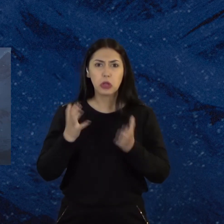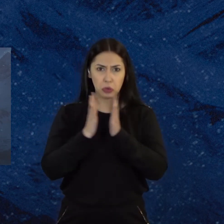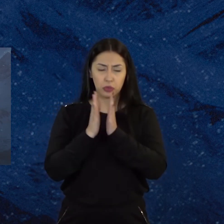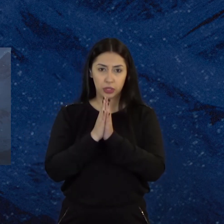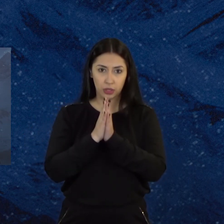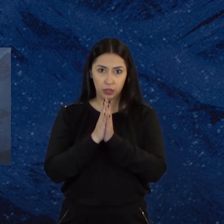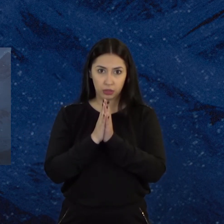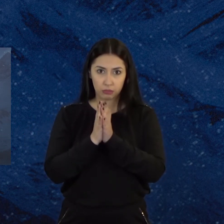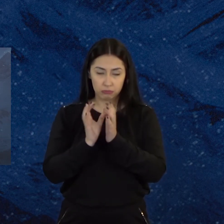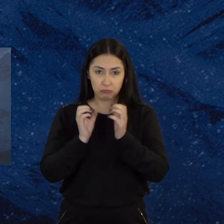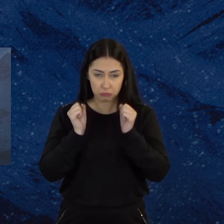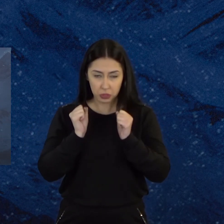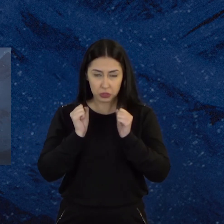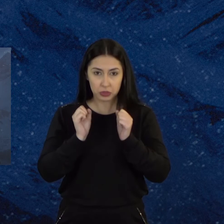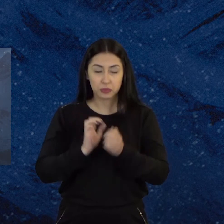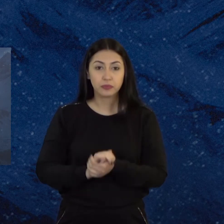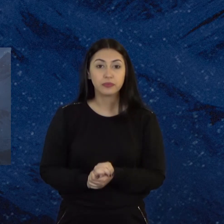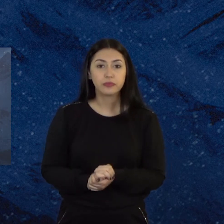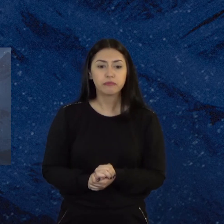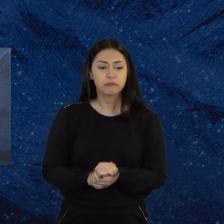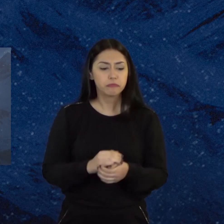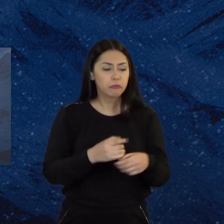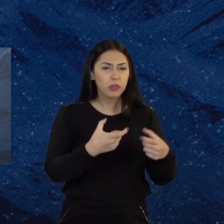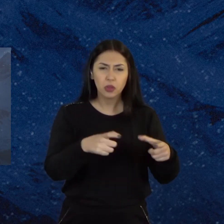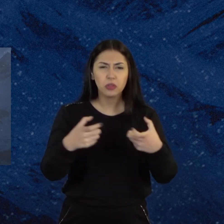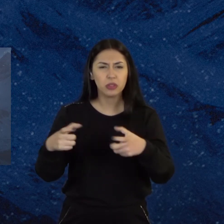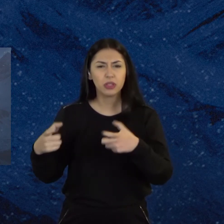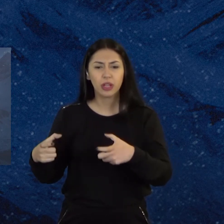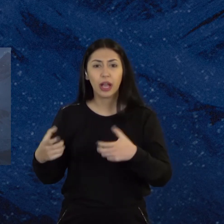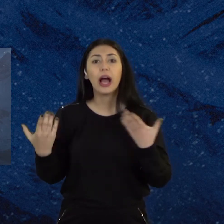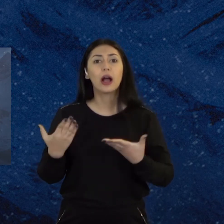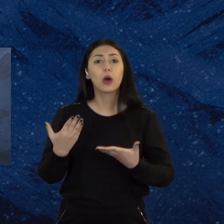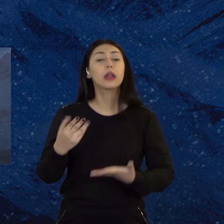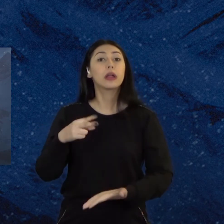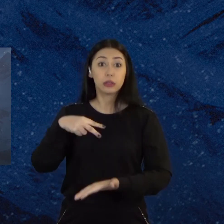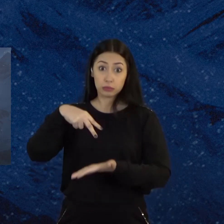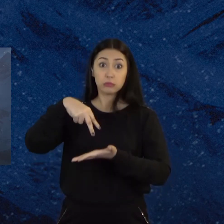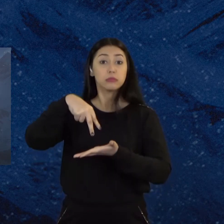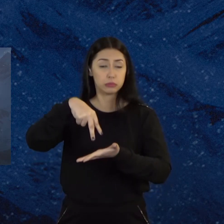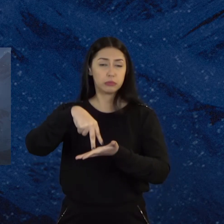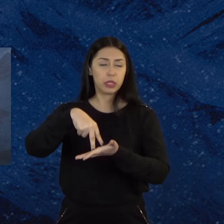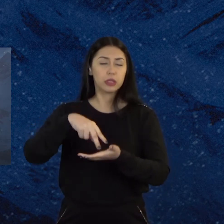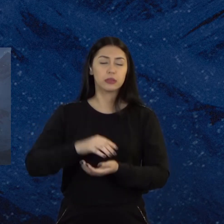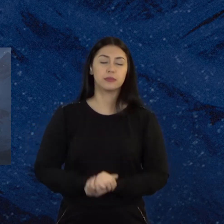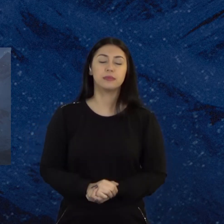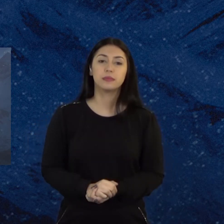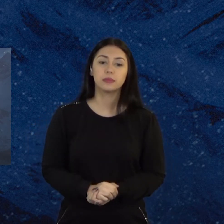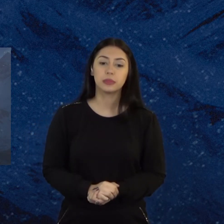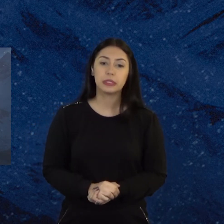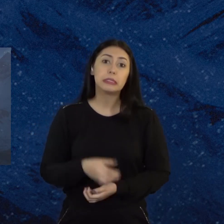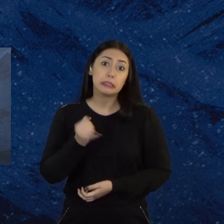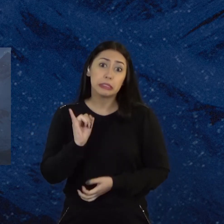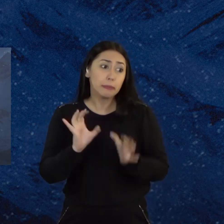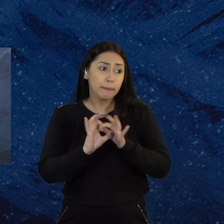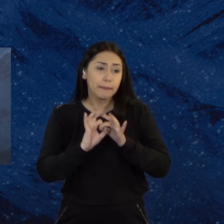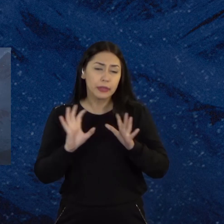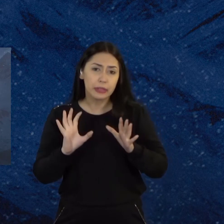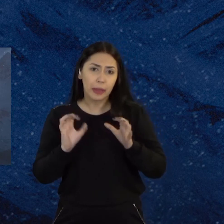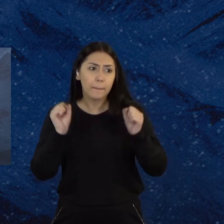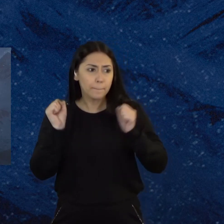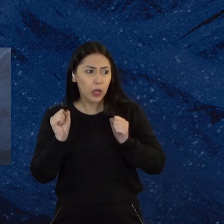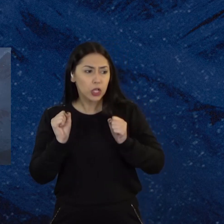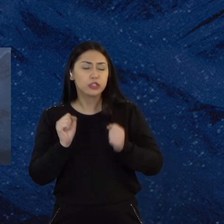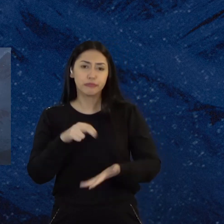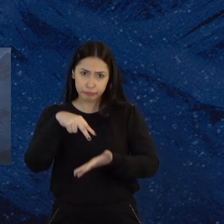agora, pode ser? Onde você estiver, por favor, fique em pé. Se puder, né? Os que puderem ficar em pé, fiquem em